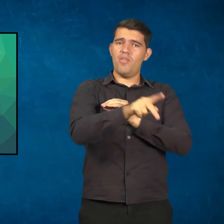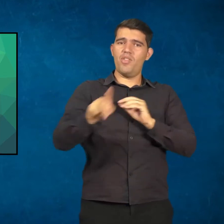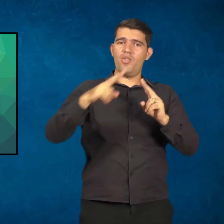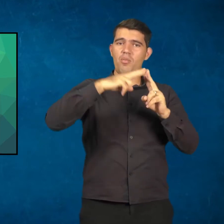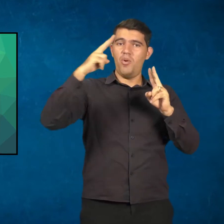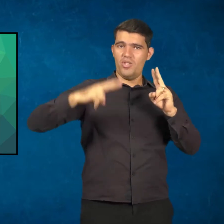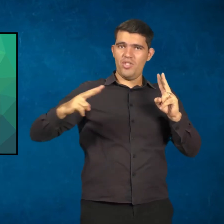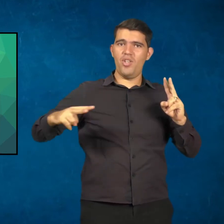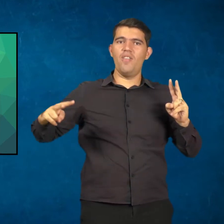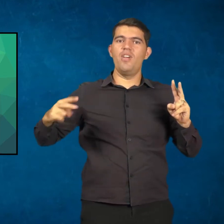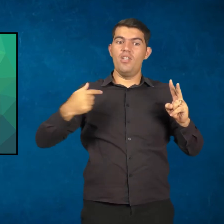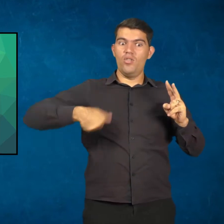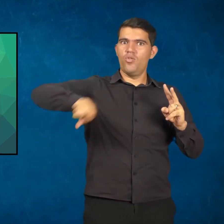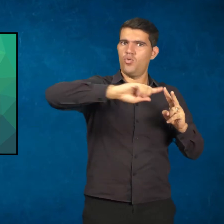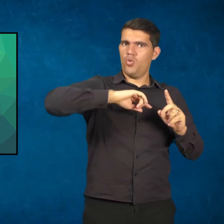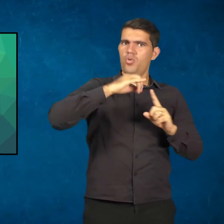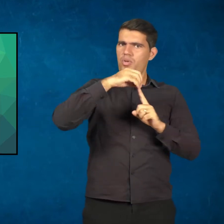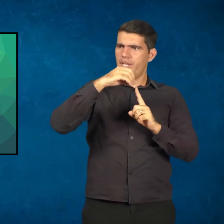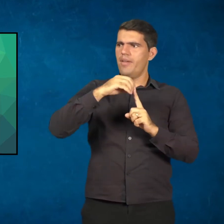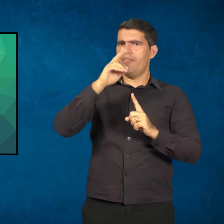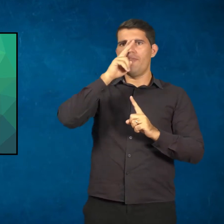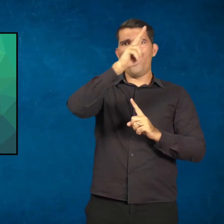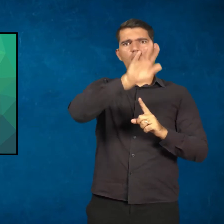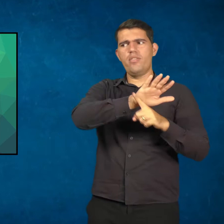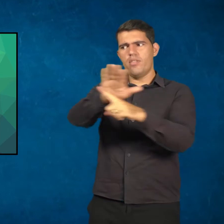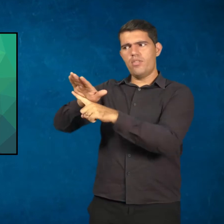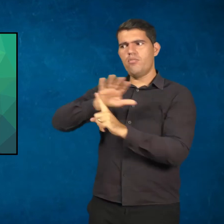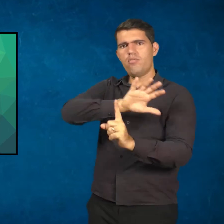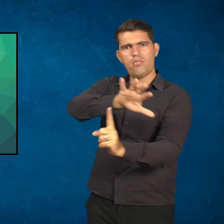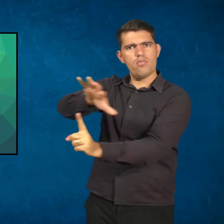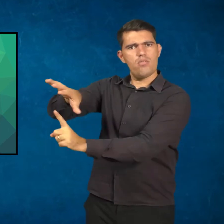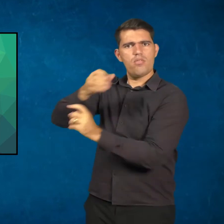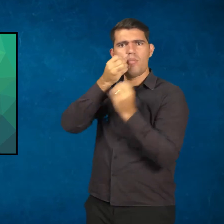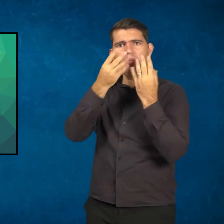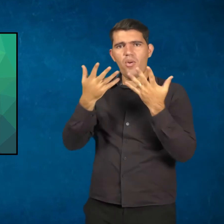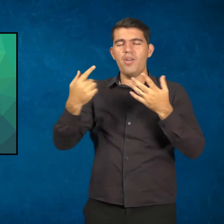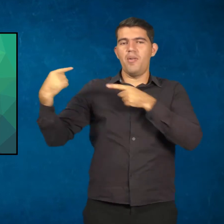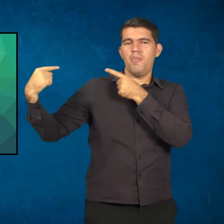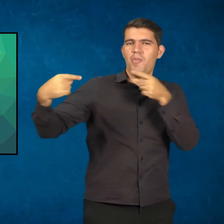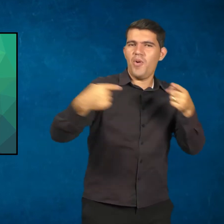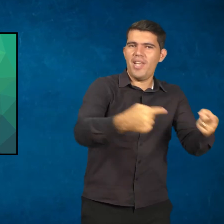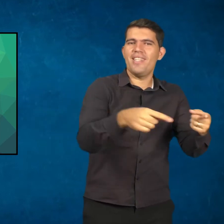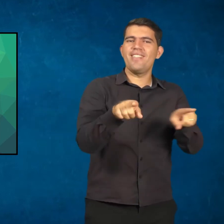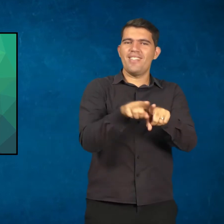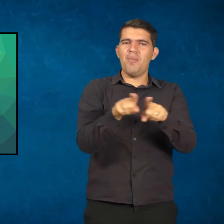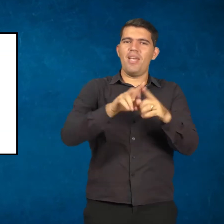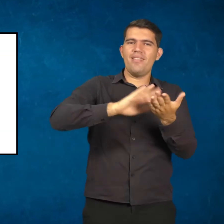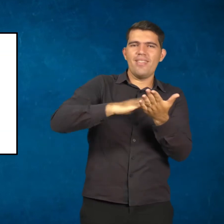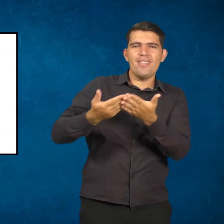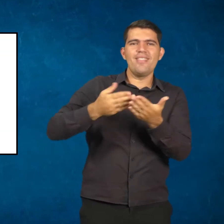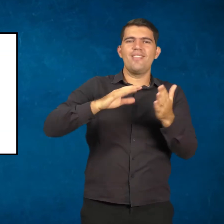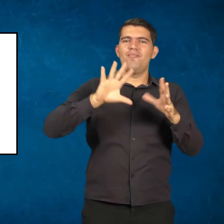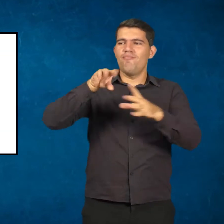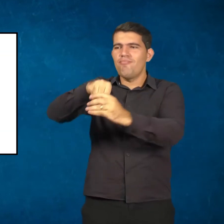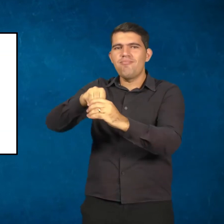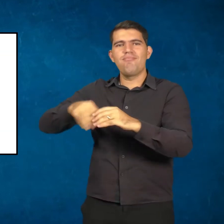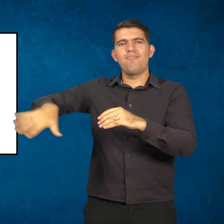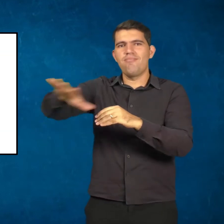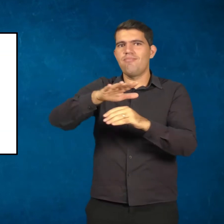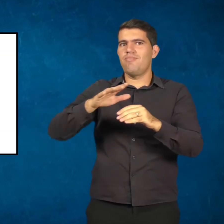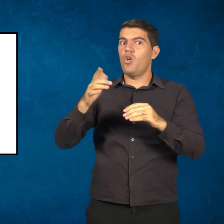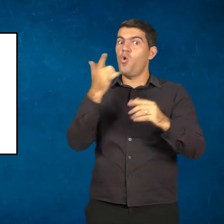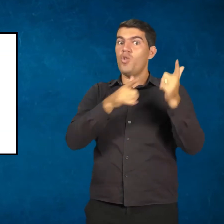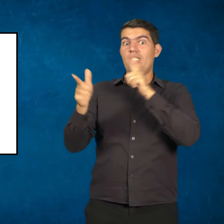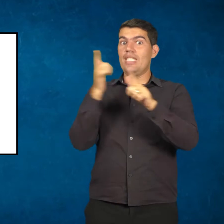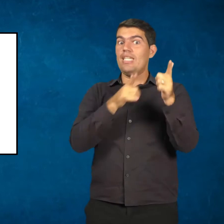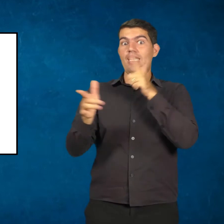relevância do IF para a cidade e para a região, e a política sendo traduzida, implementada e apresentando resultados.